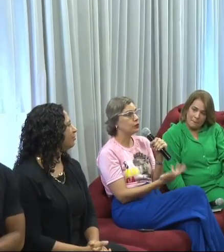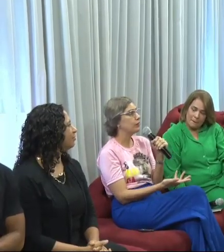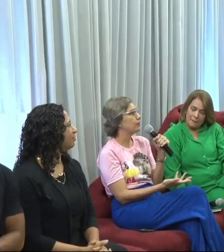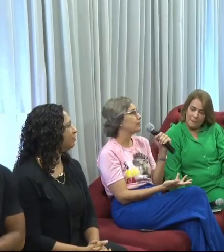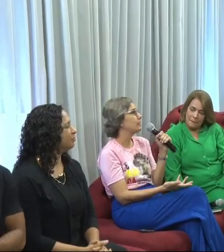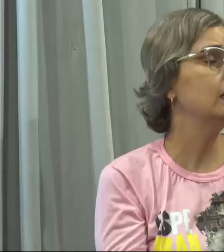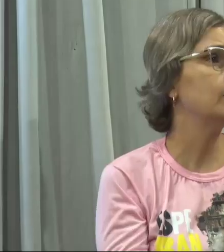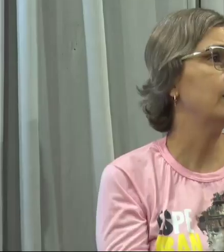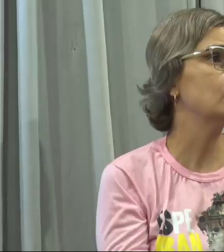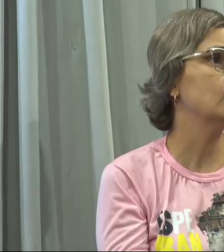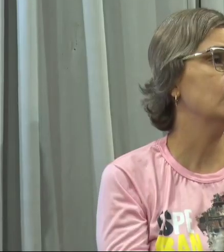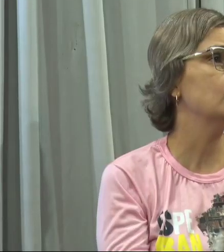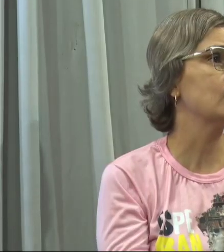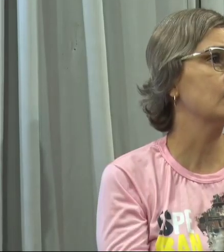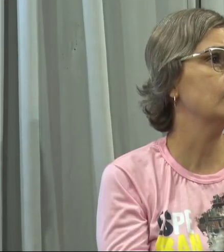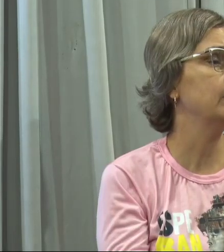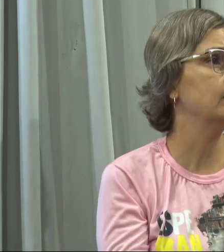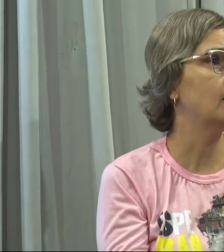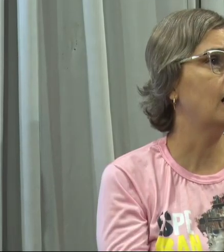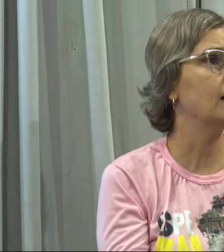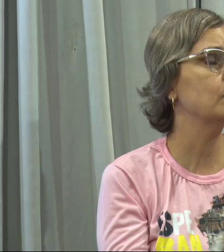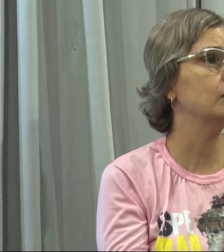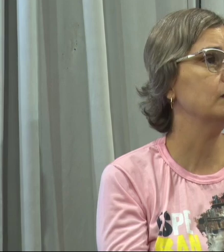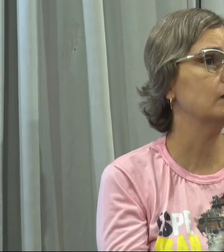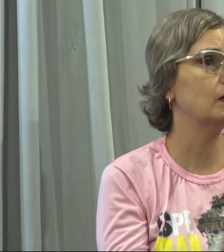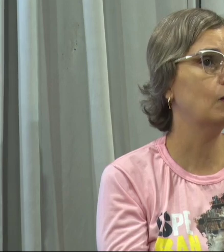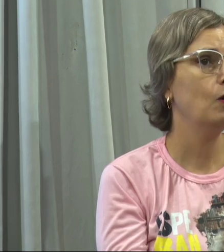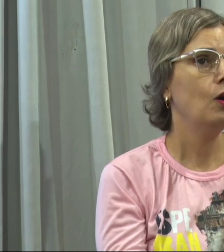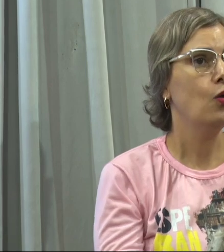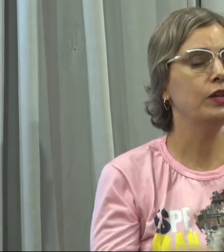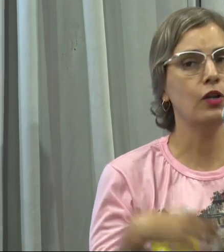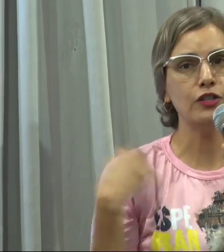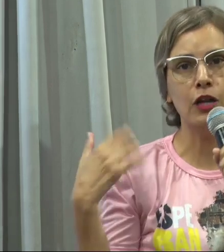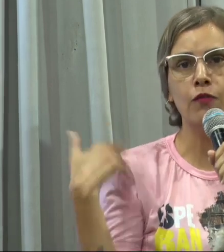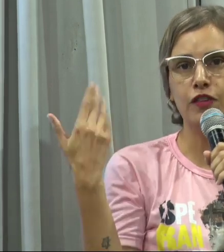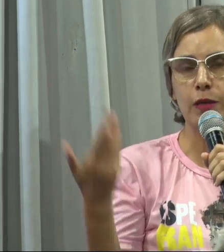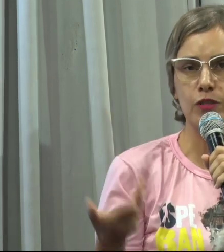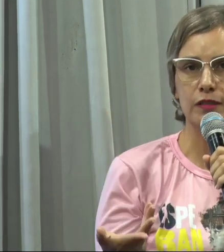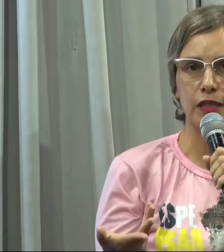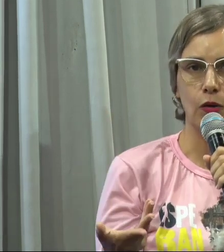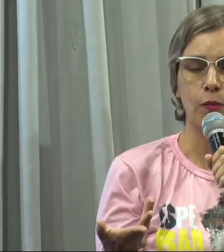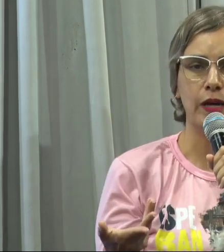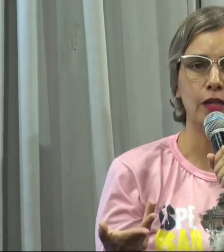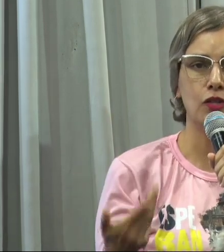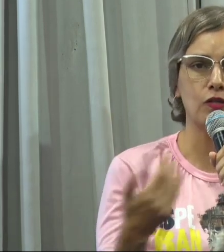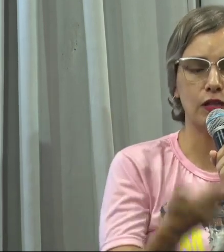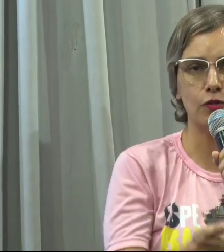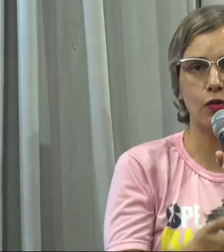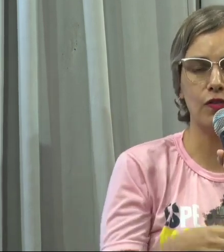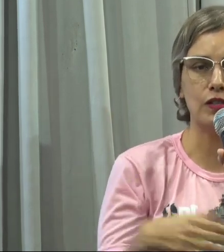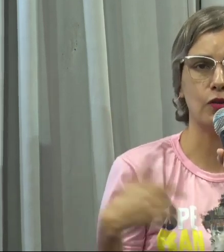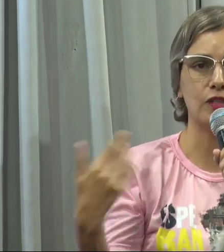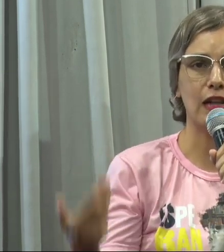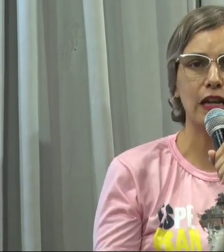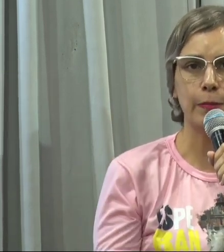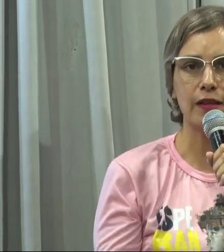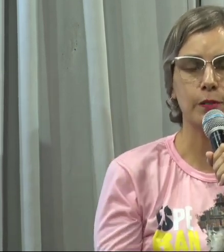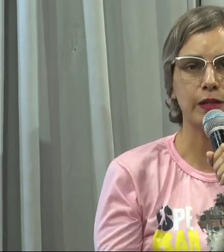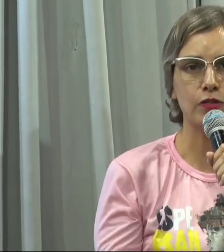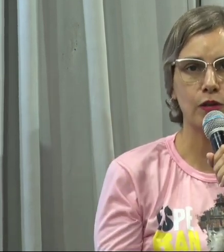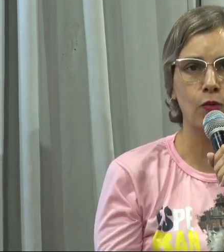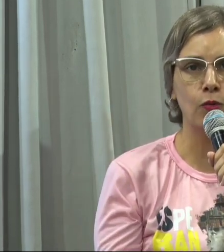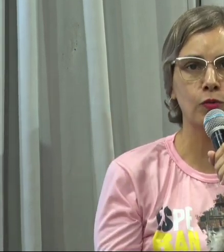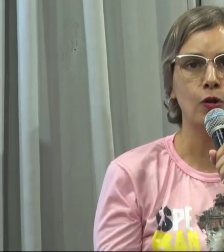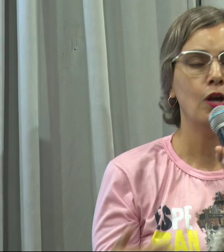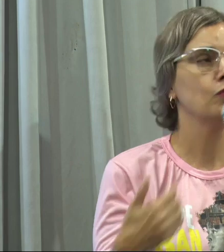uma estrutura que facilita bastante a acessibilidade, sim. Então... O que nós não víamos anteriormente no Centro de Convenções e lá na